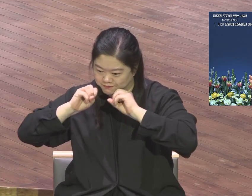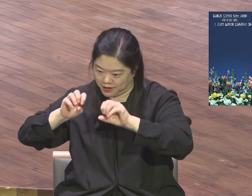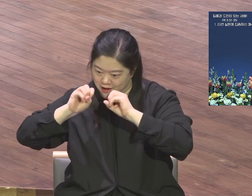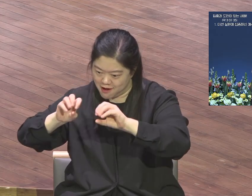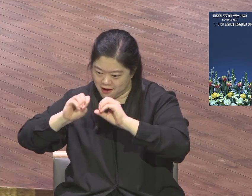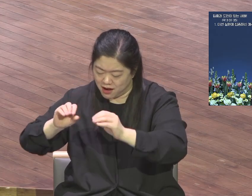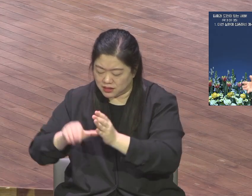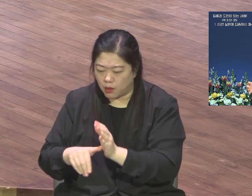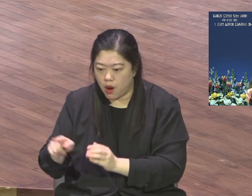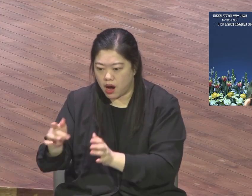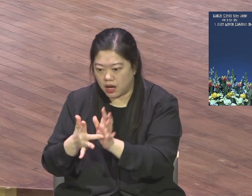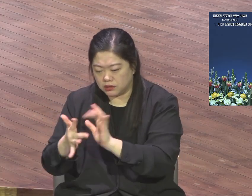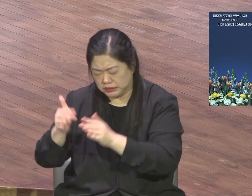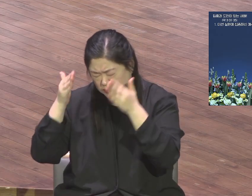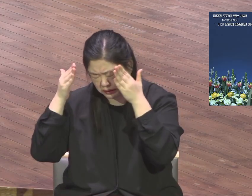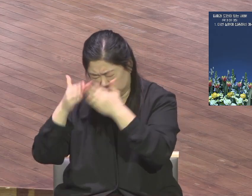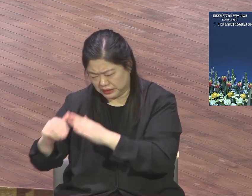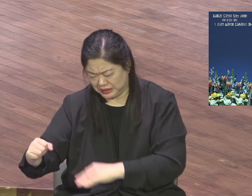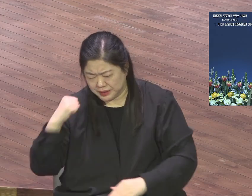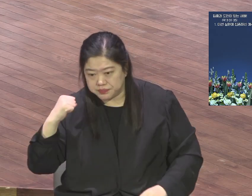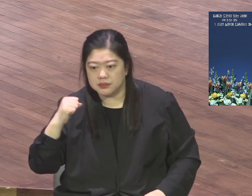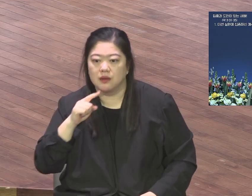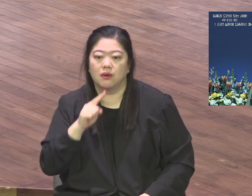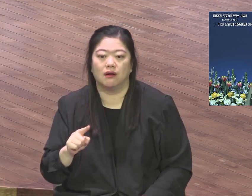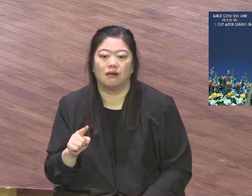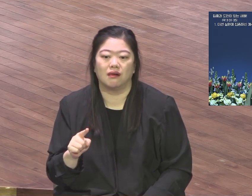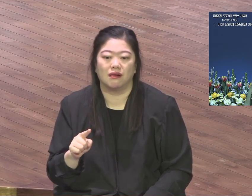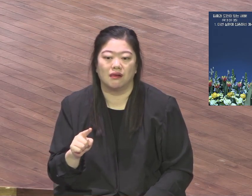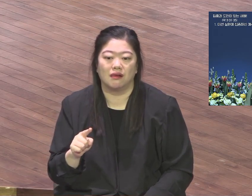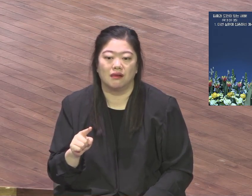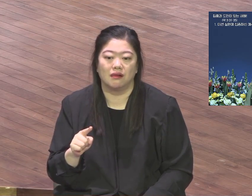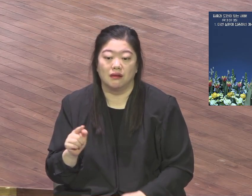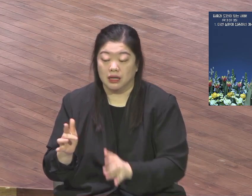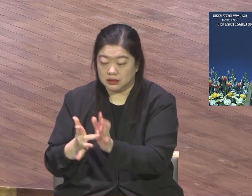사역을 감당하는데 집중했습니다. 식사를 겨를도 없이